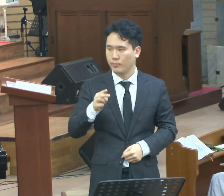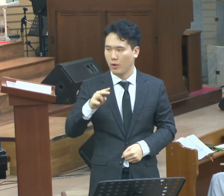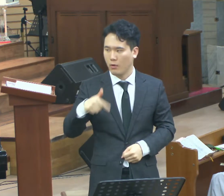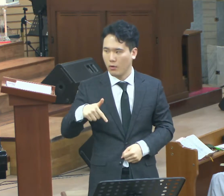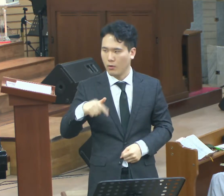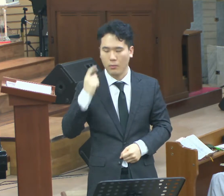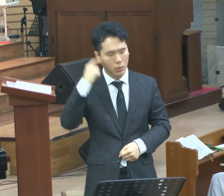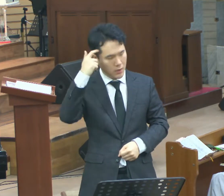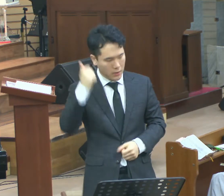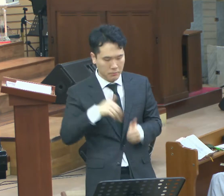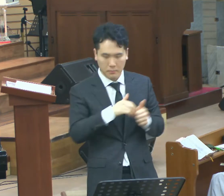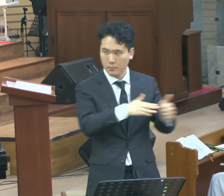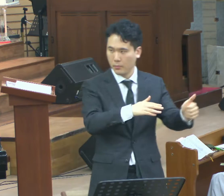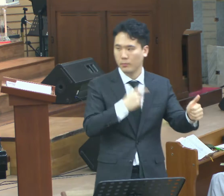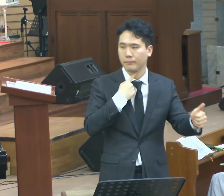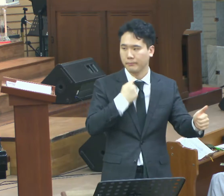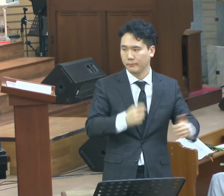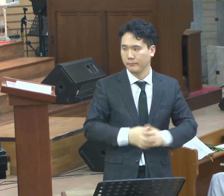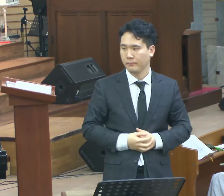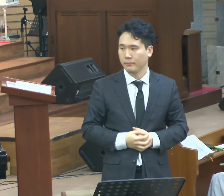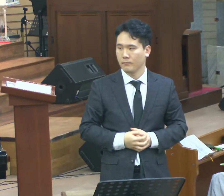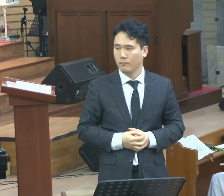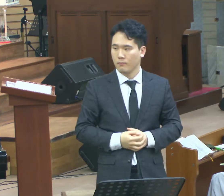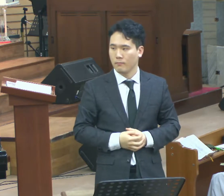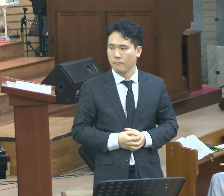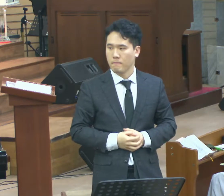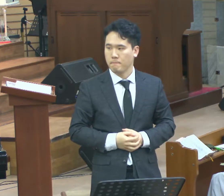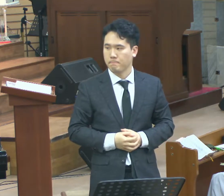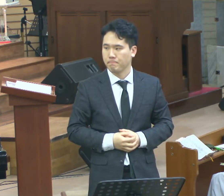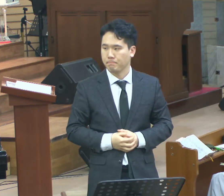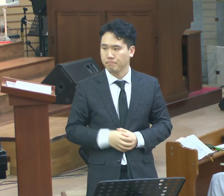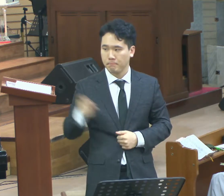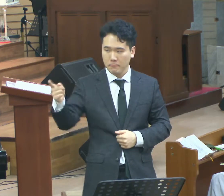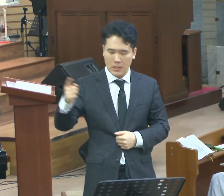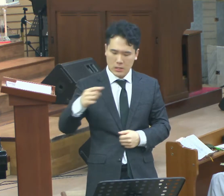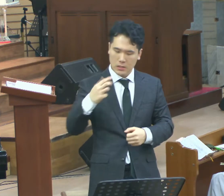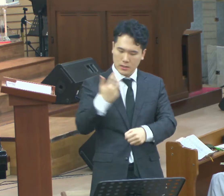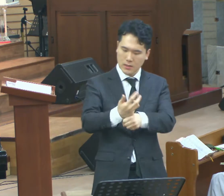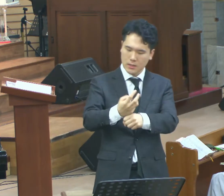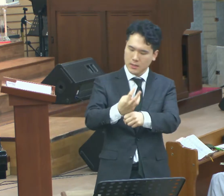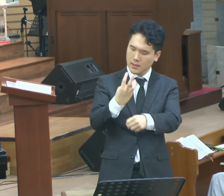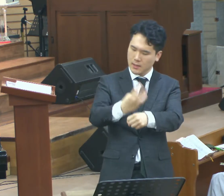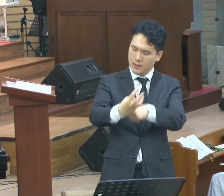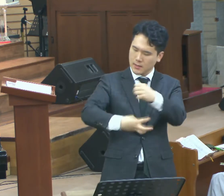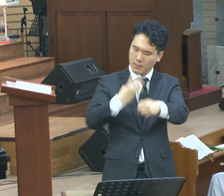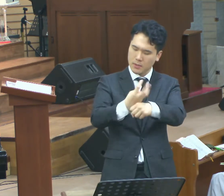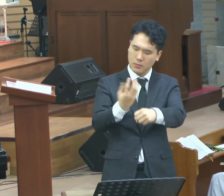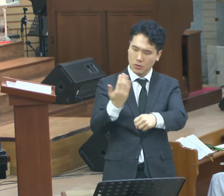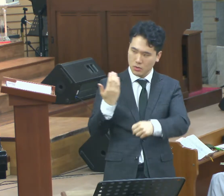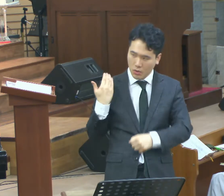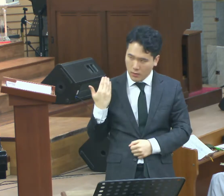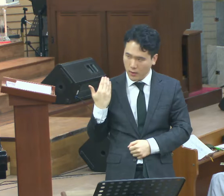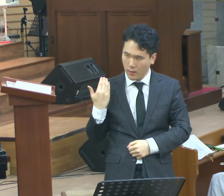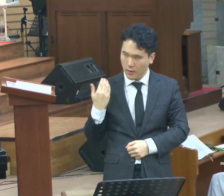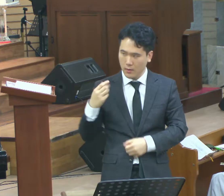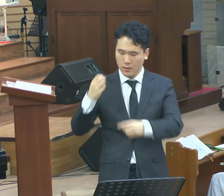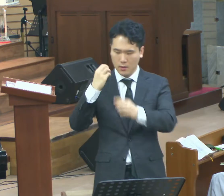30년 전에 개척교회를 했는데 그 교회가 지금 중경교회로 자랐잖아요. 한번 오셔서 말씀도